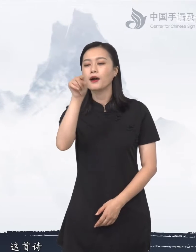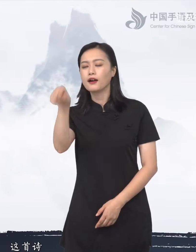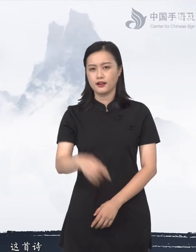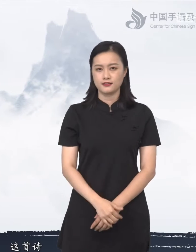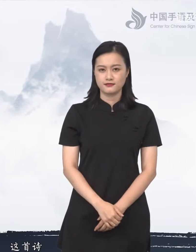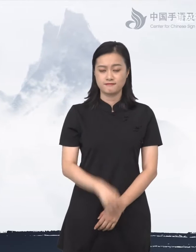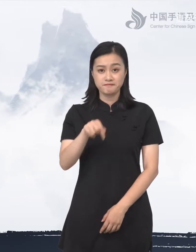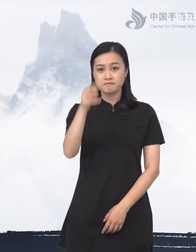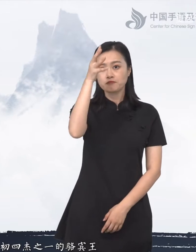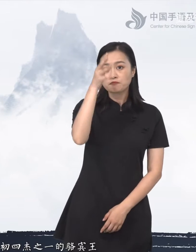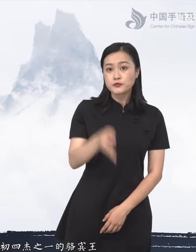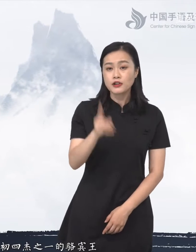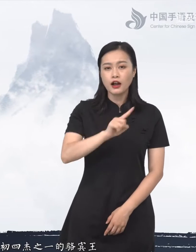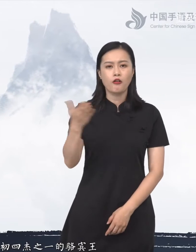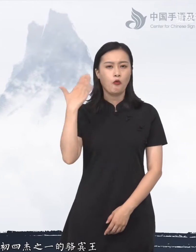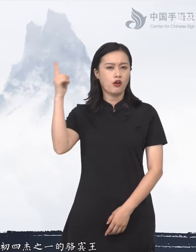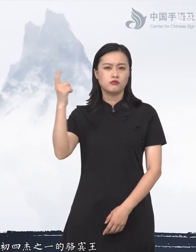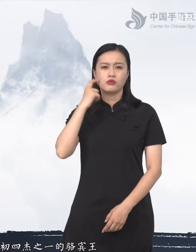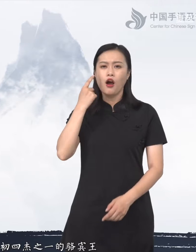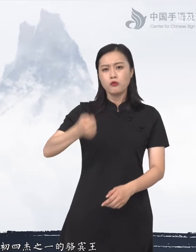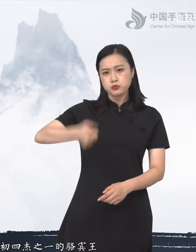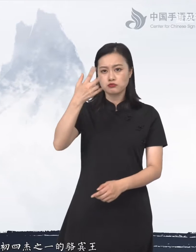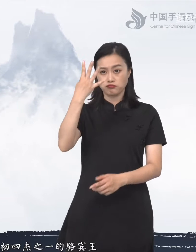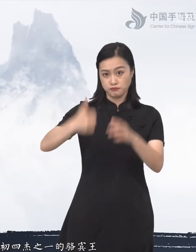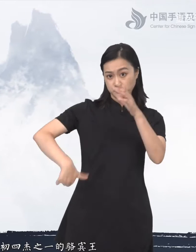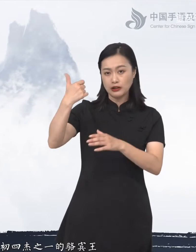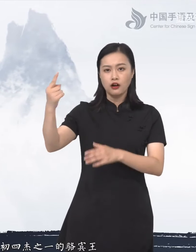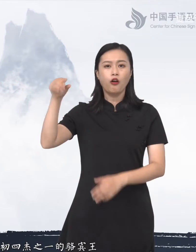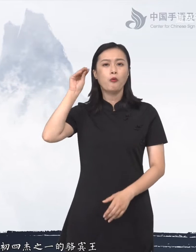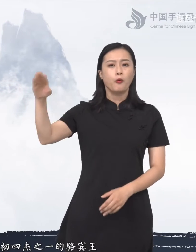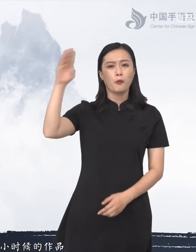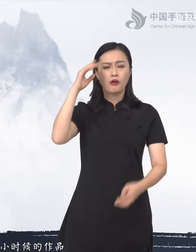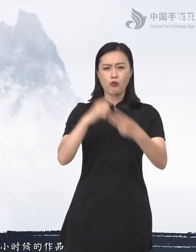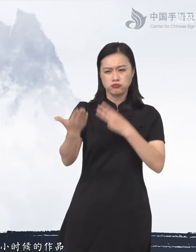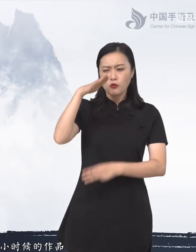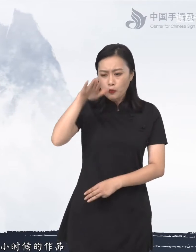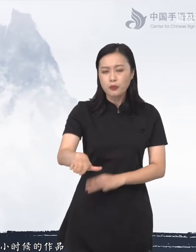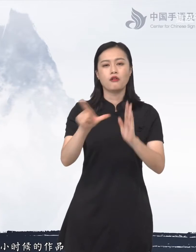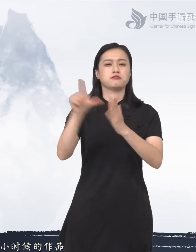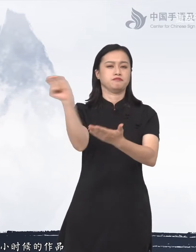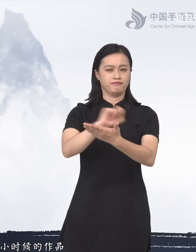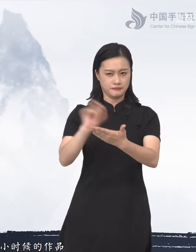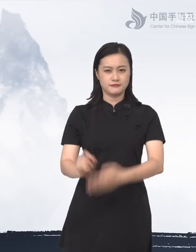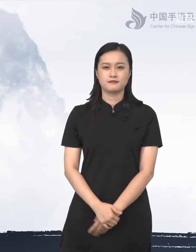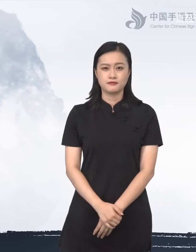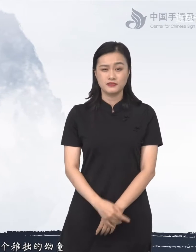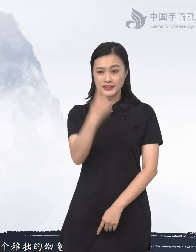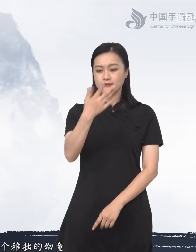诗据说是唐初四杰之一的骆宾王很小时候的作品。一个稚拙